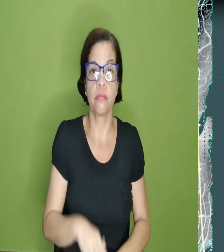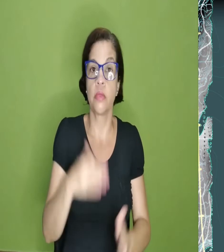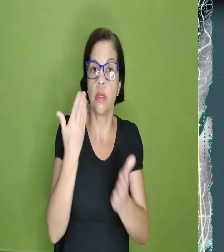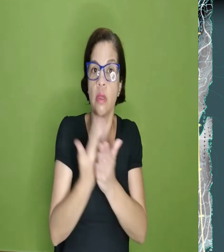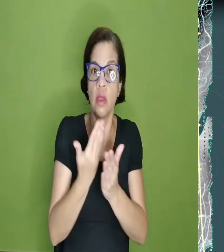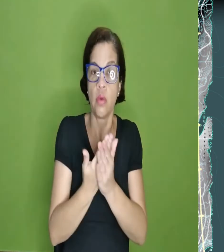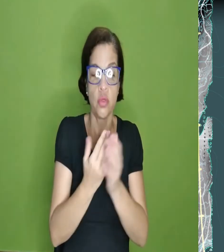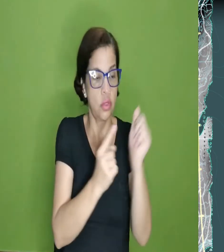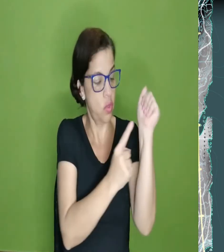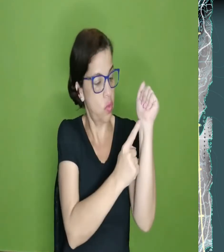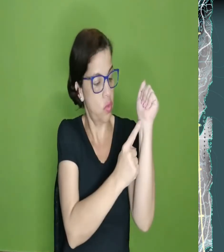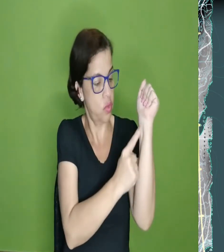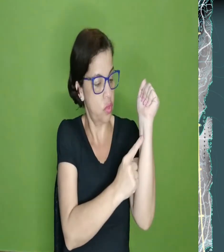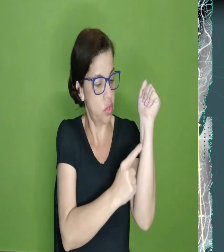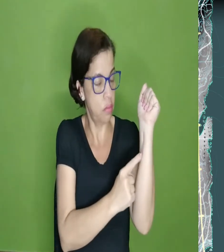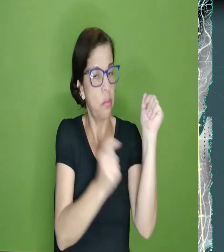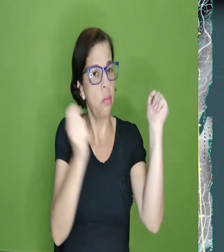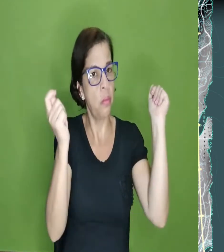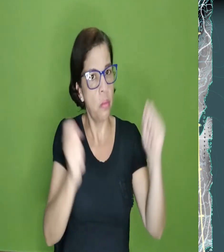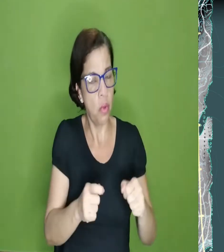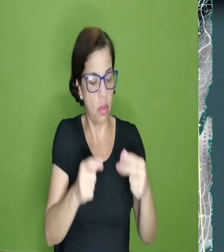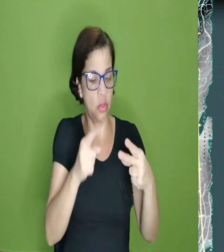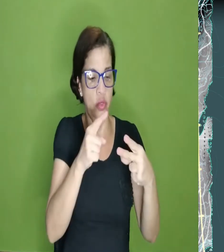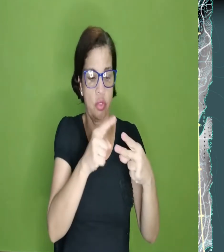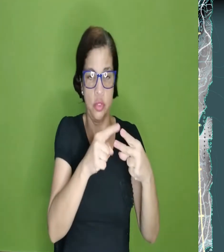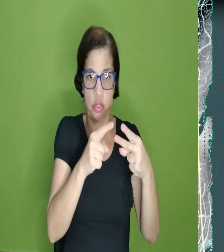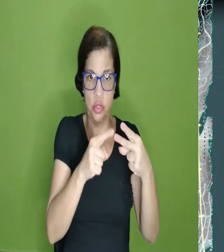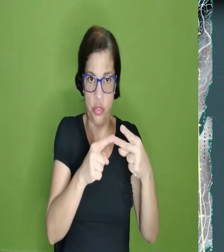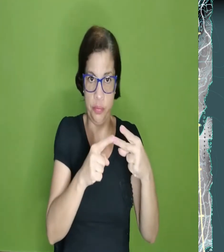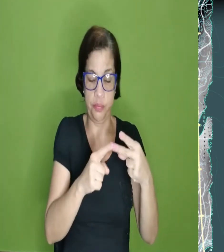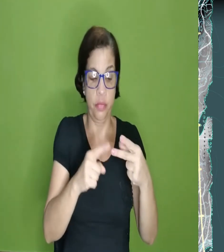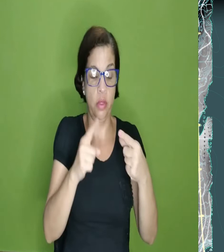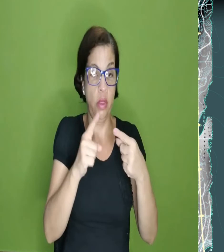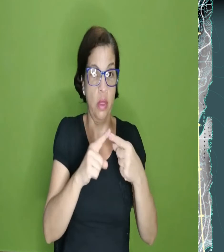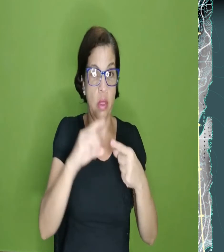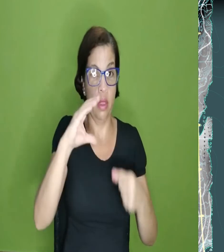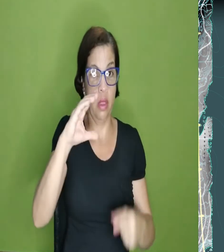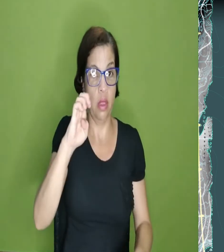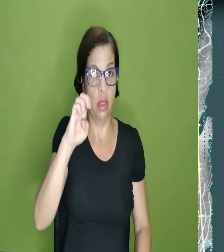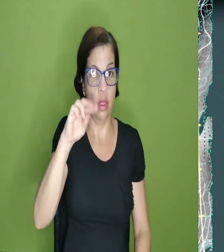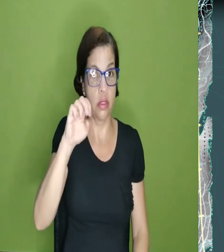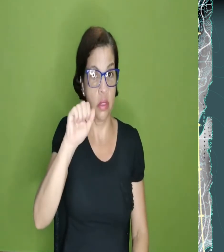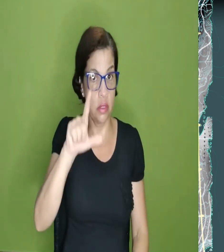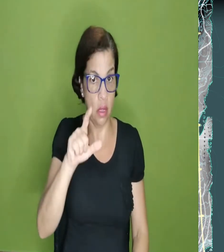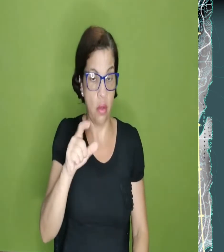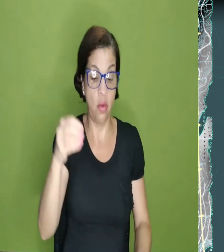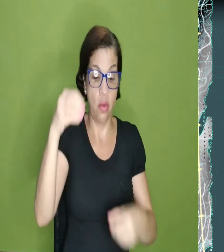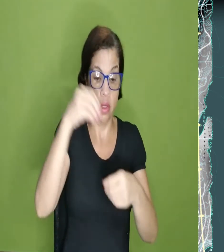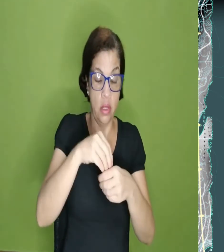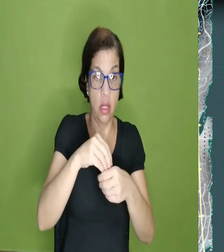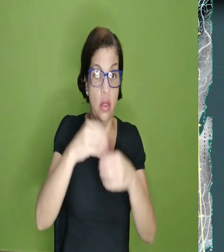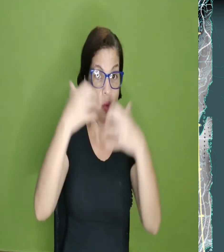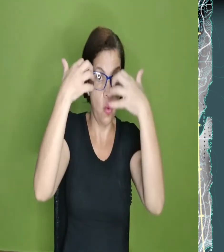Ao estudarmos o sistema nervoso, podemos considerar a sua divisão anatômica em central, composto